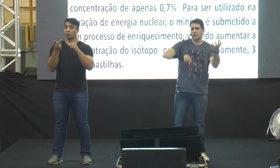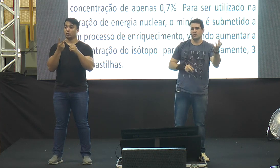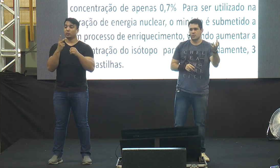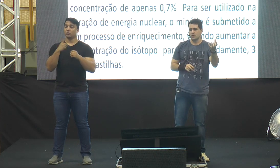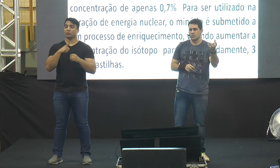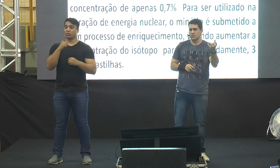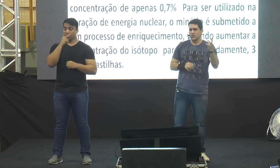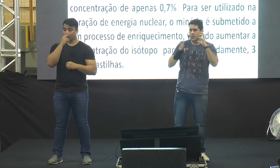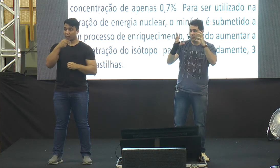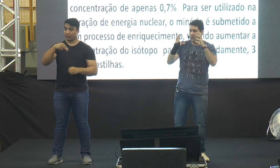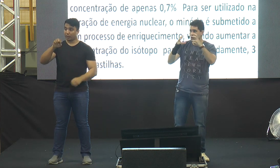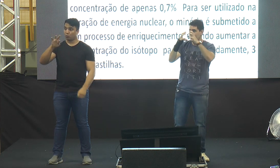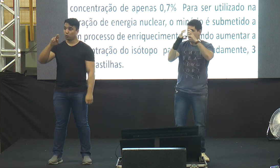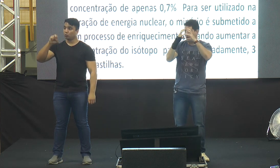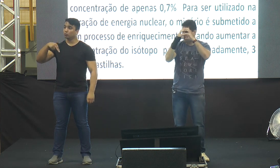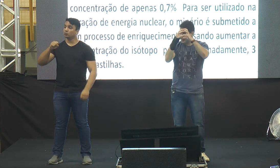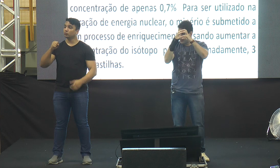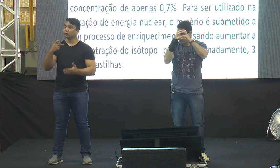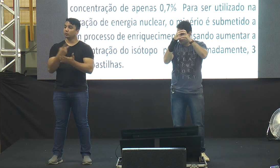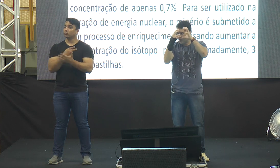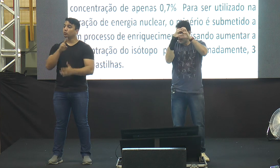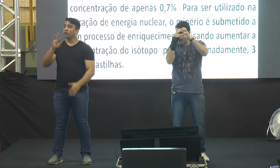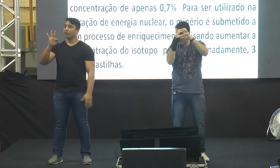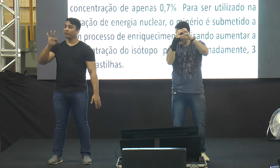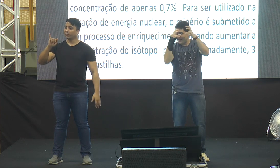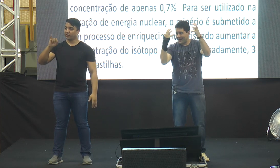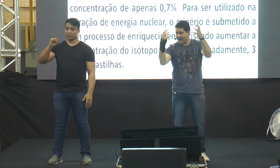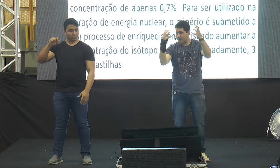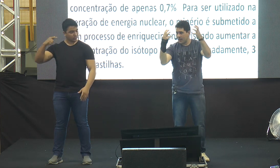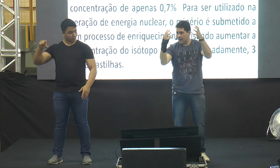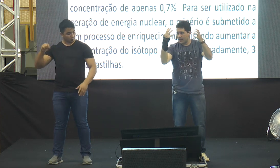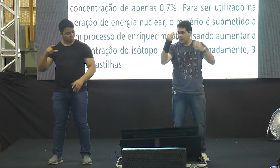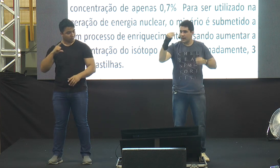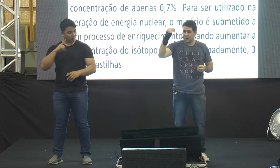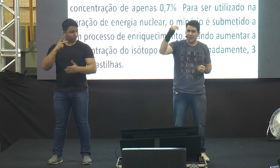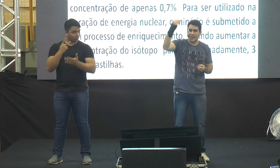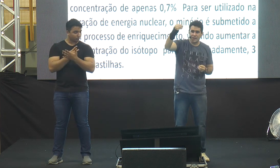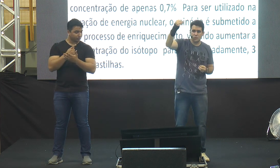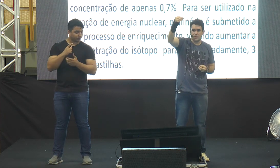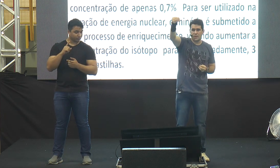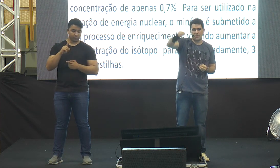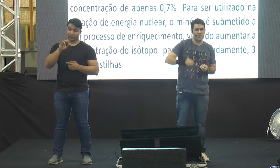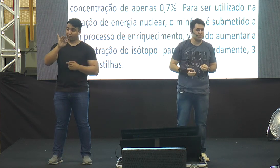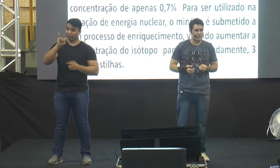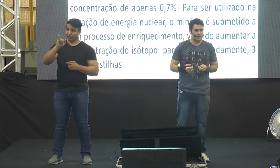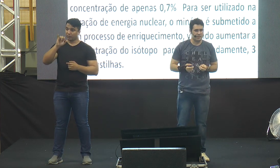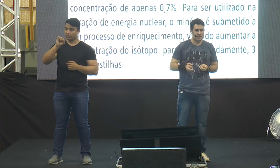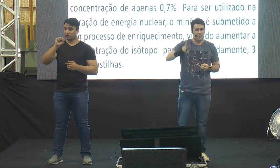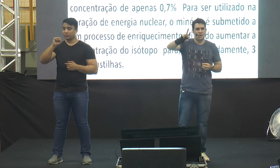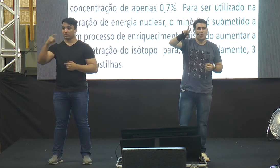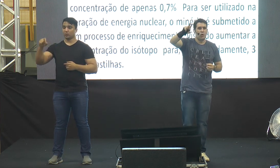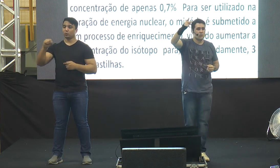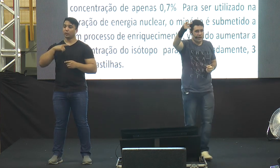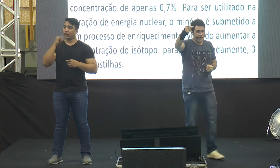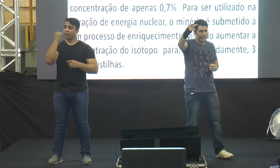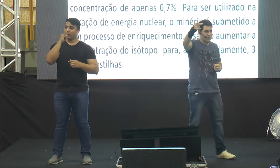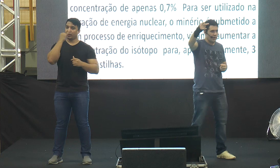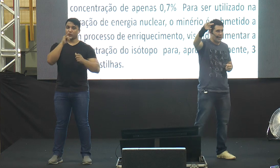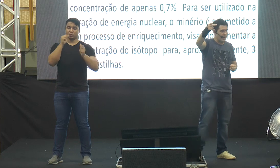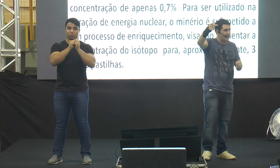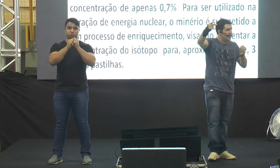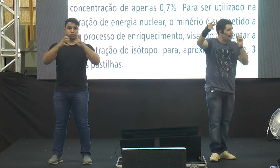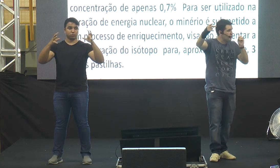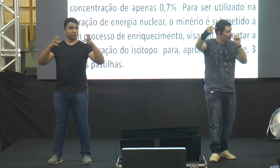mais 2 nêutrons. Então isso é uma fissão. Na hora que ele quebra, ele libera uma grande quantidade de energia. Outra